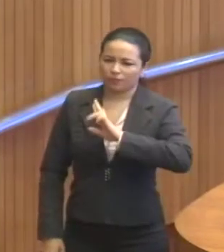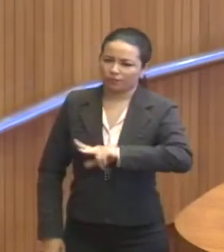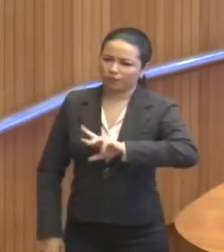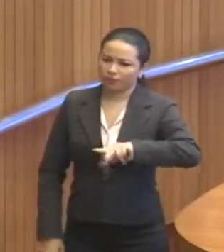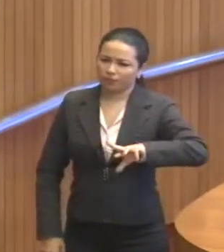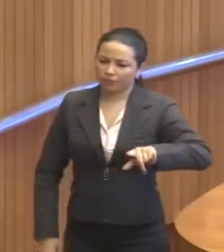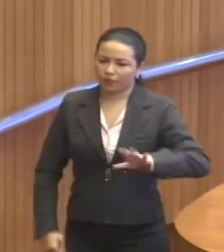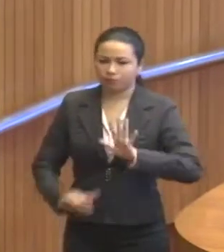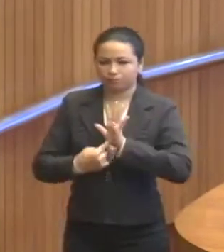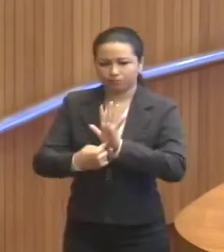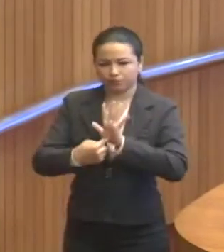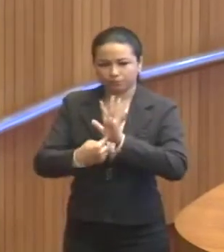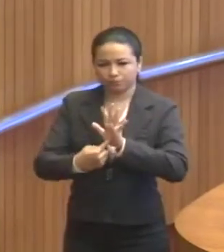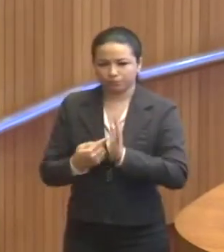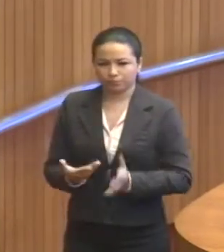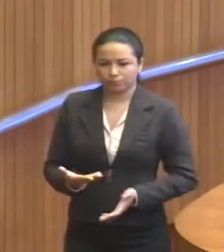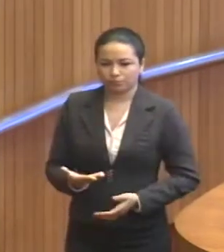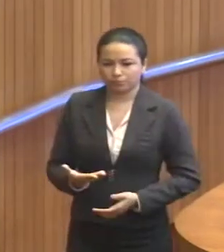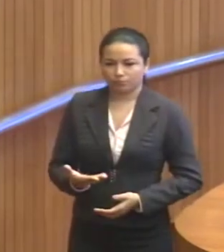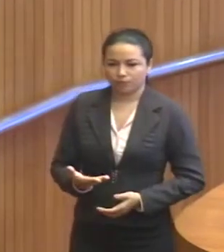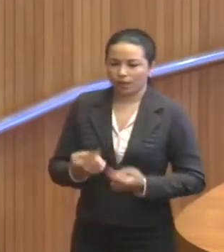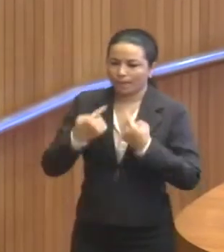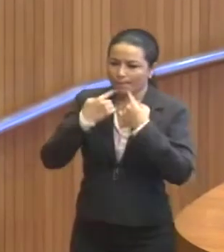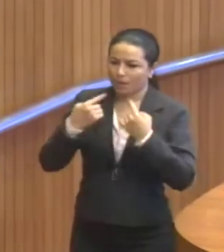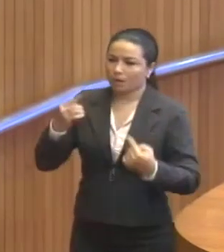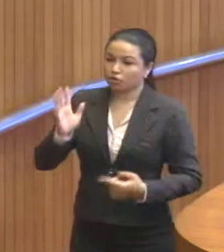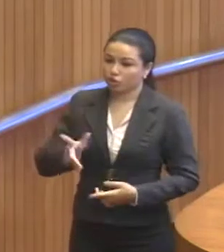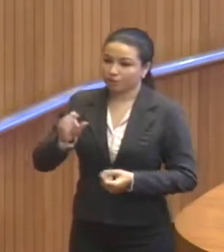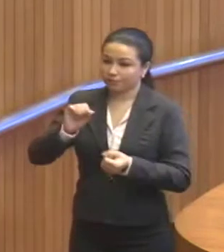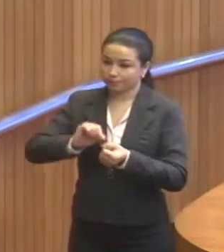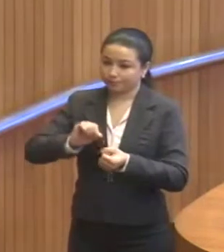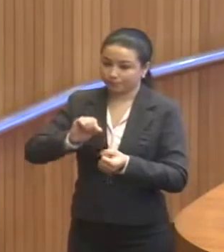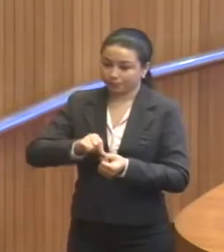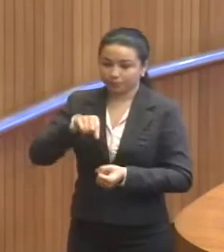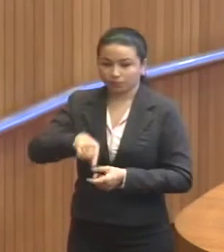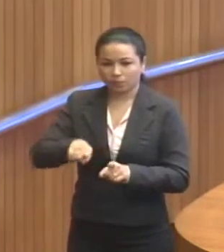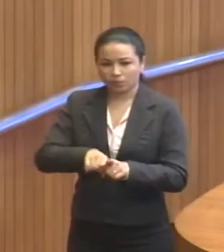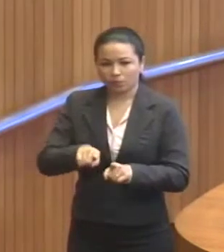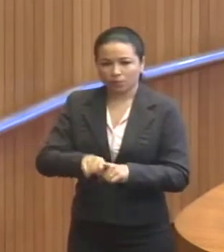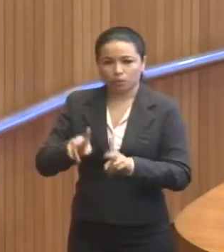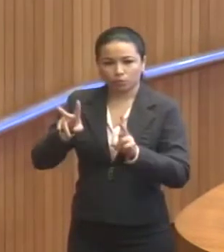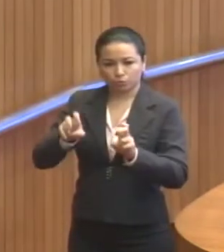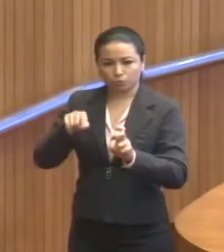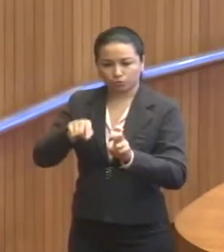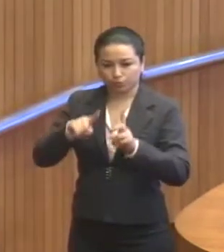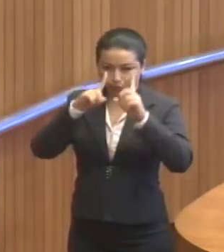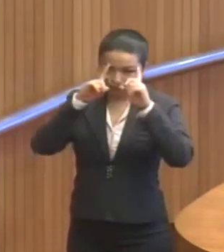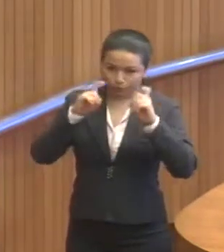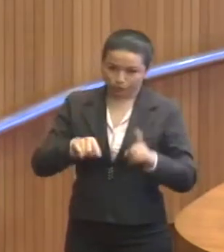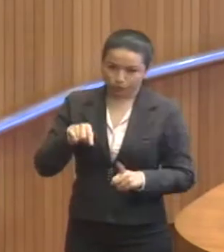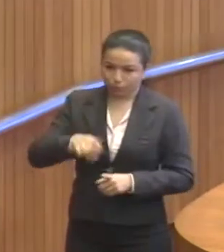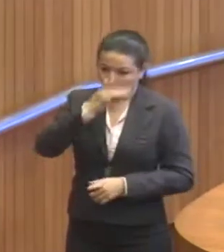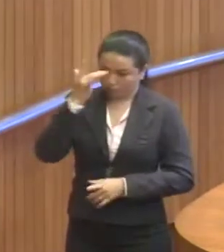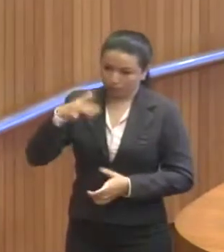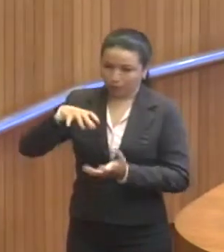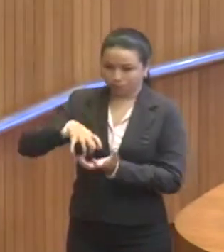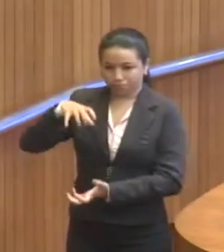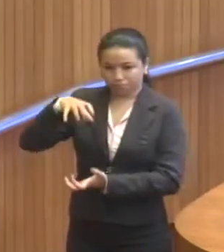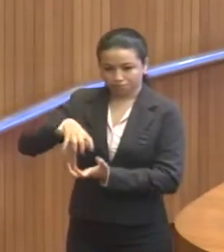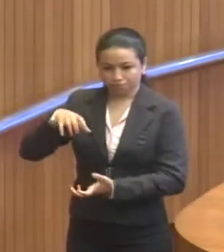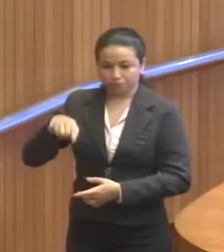de tipificações, eu diria assim, das denúncias que foram apresentadas referente à violência contra o idoso. Uma